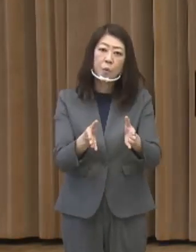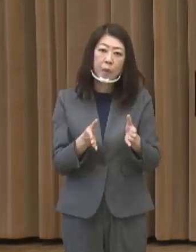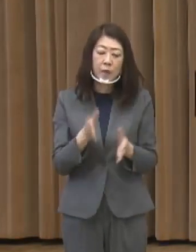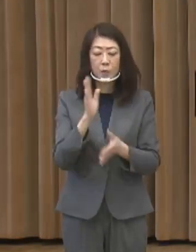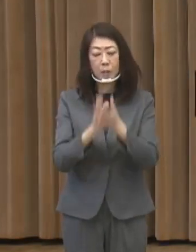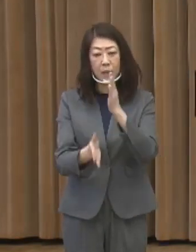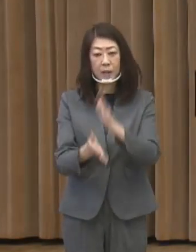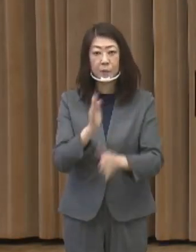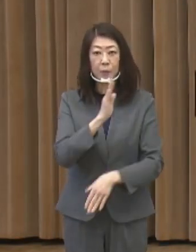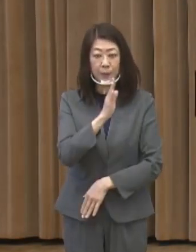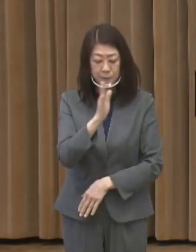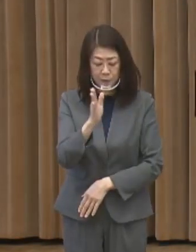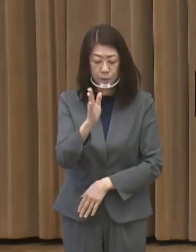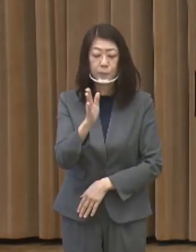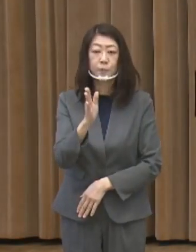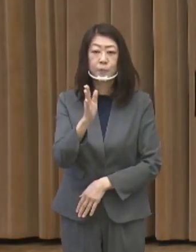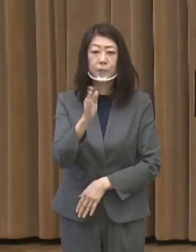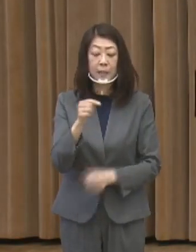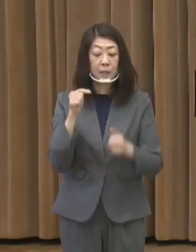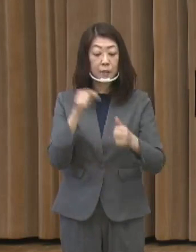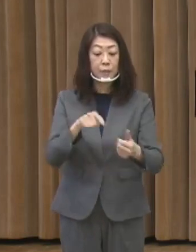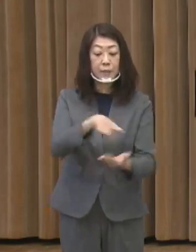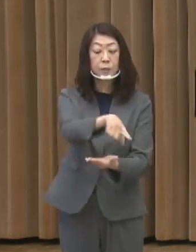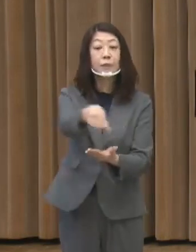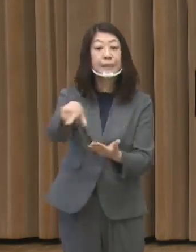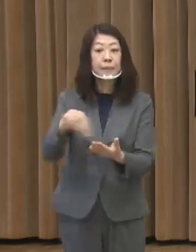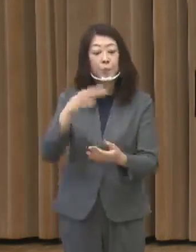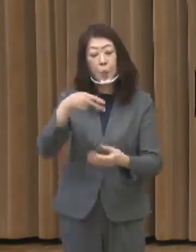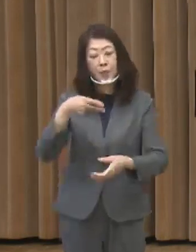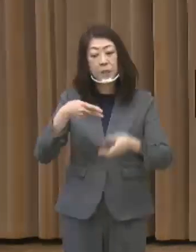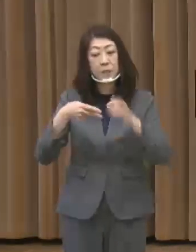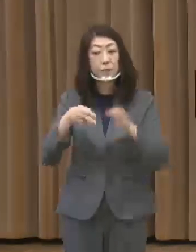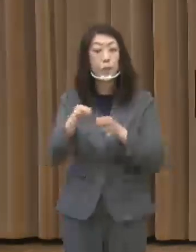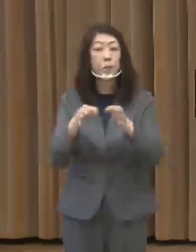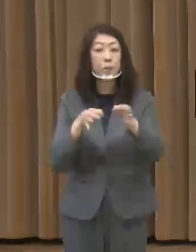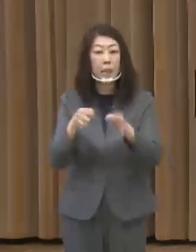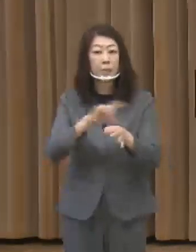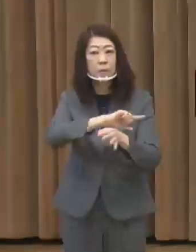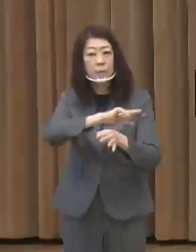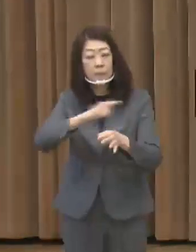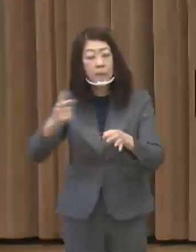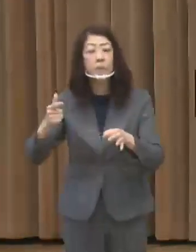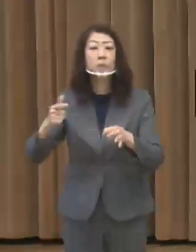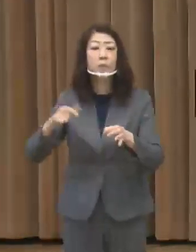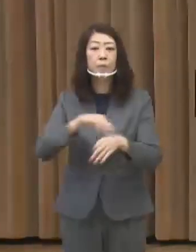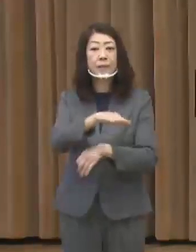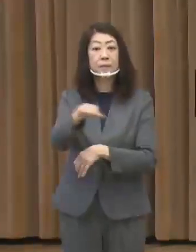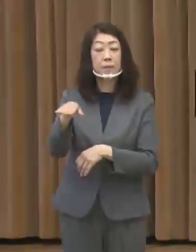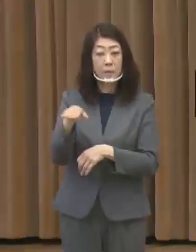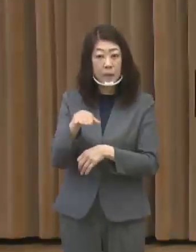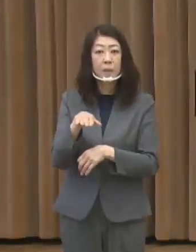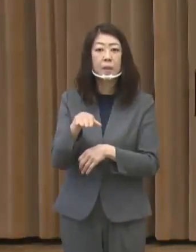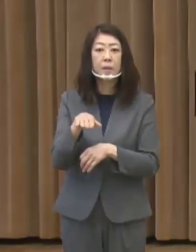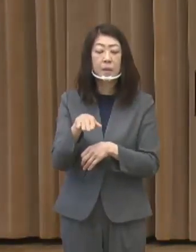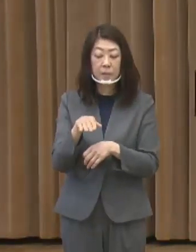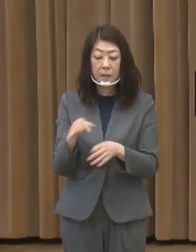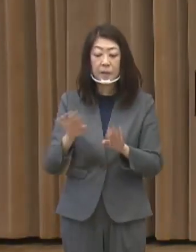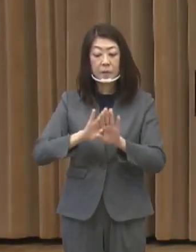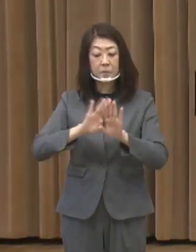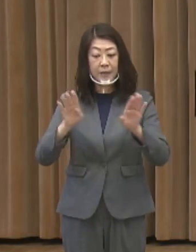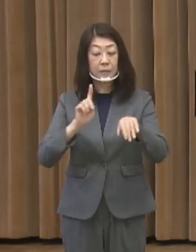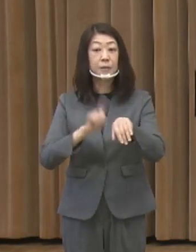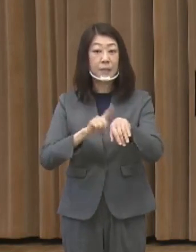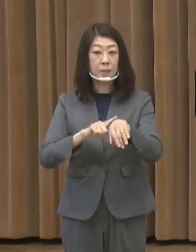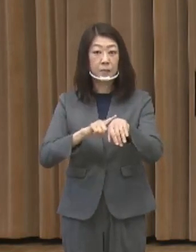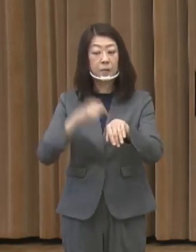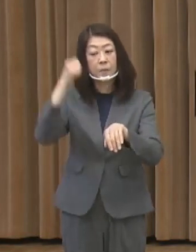。措置区域内の飲食店など事業者の皆様におかれましては、営業時間を